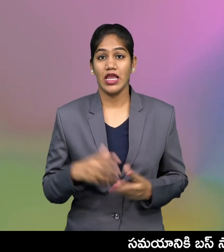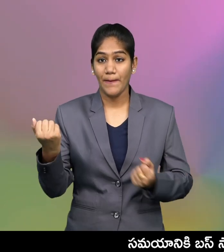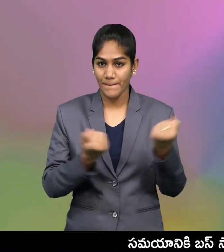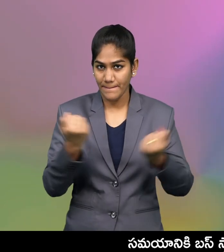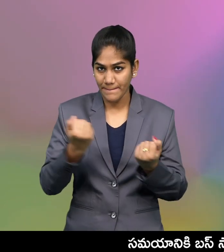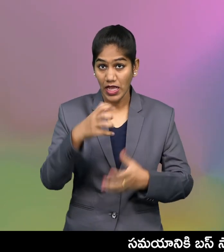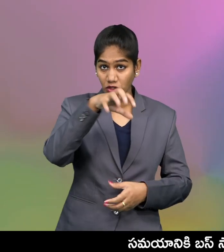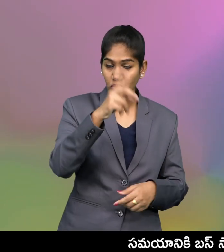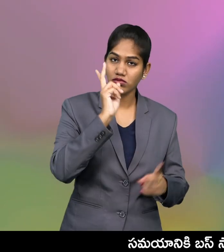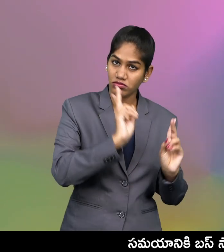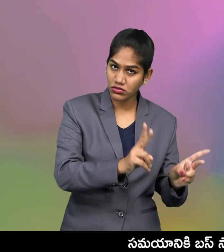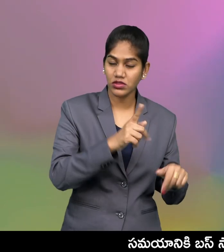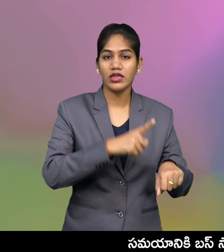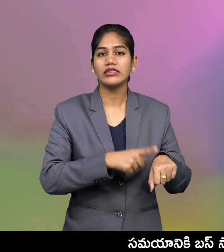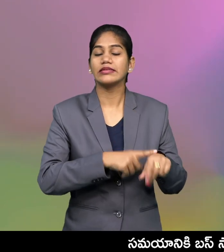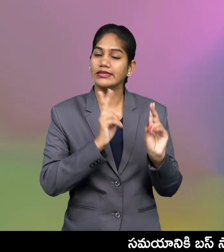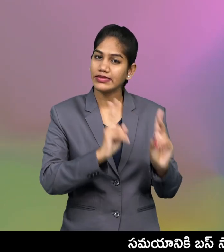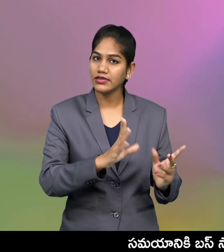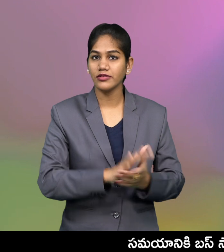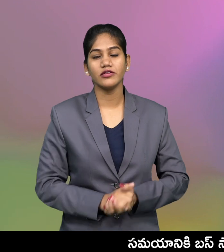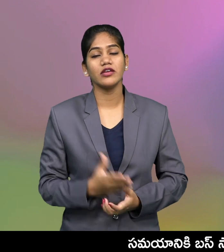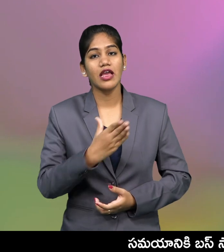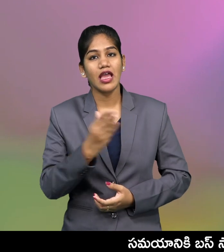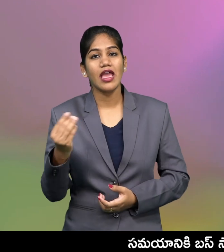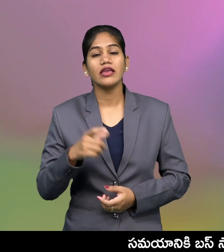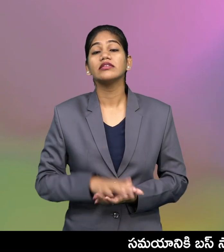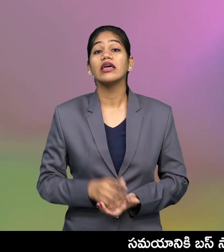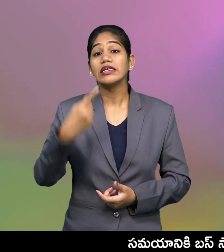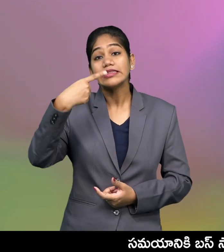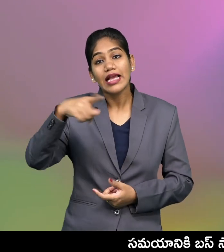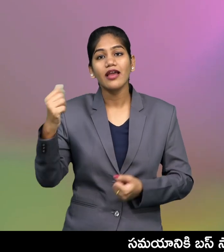సమయానికి బస్టాప్ వద్ద ఉండండి మరియు సరైన బస్సులో ఎక్కండి.